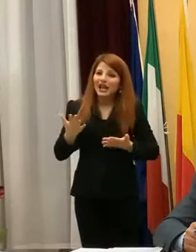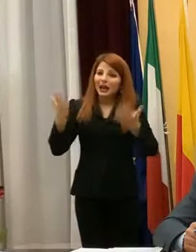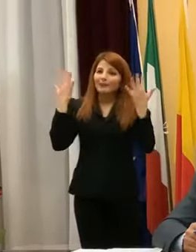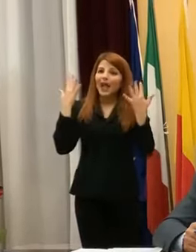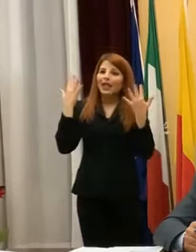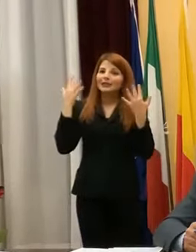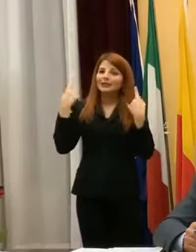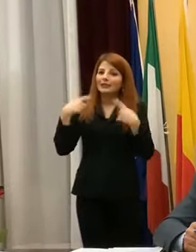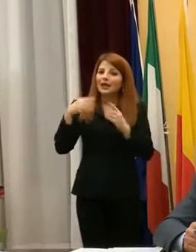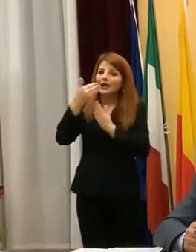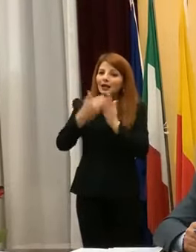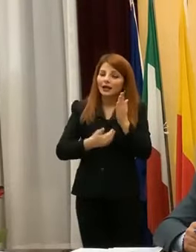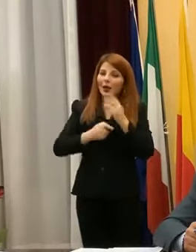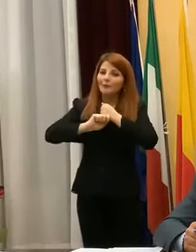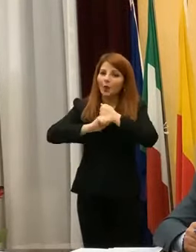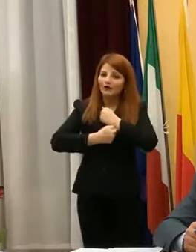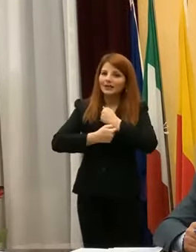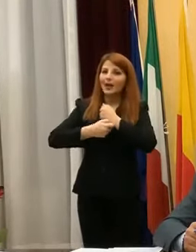affatto soddisfatto.